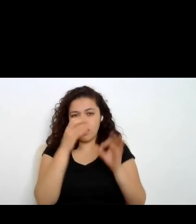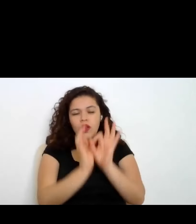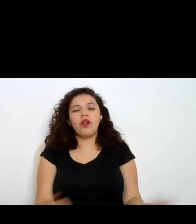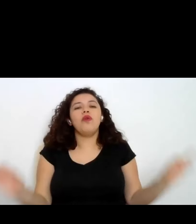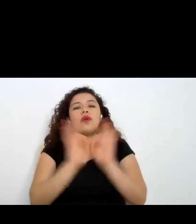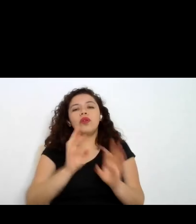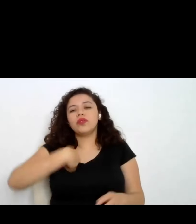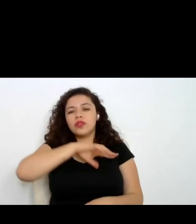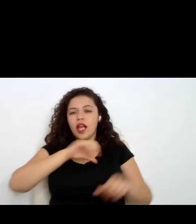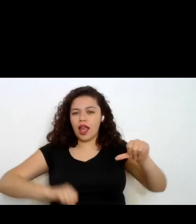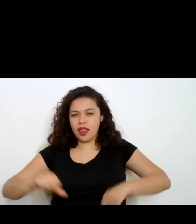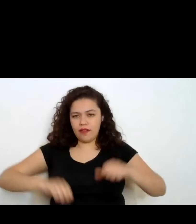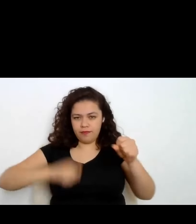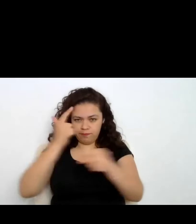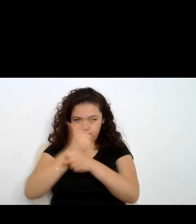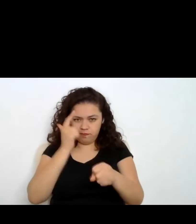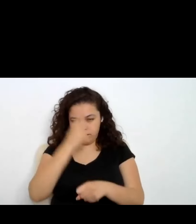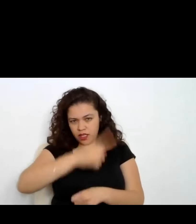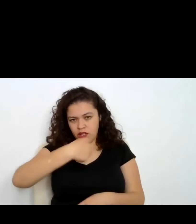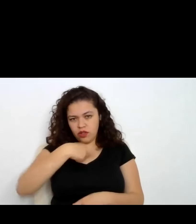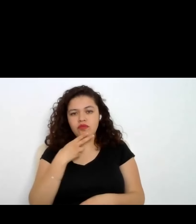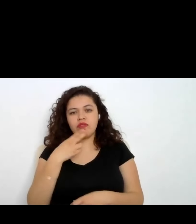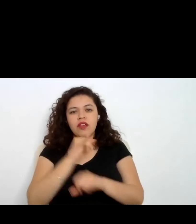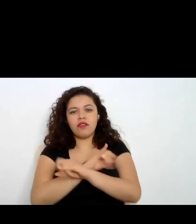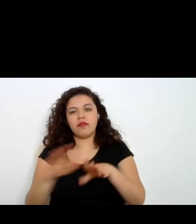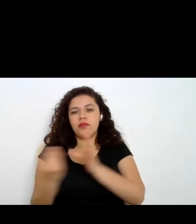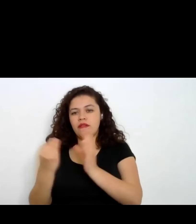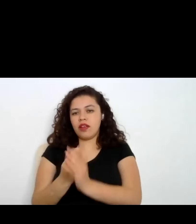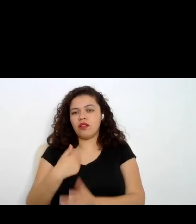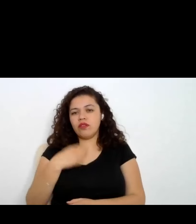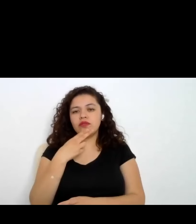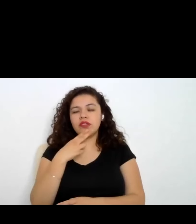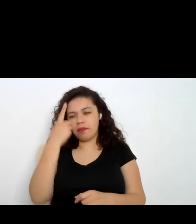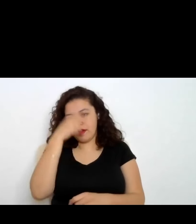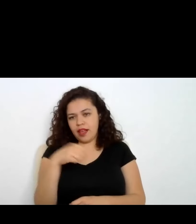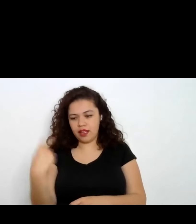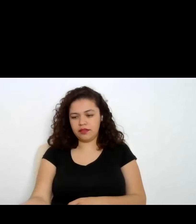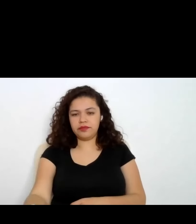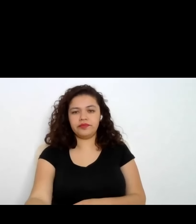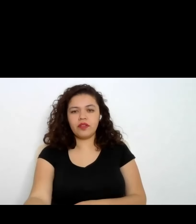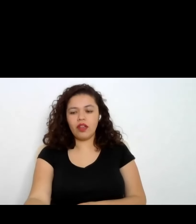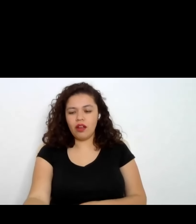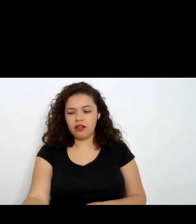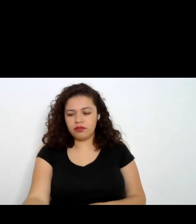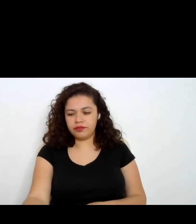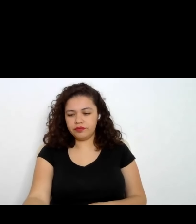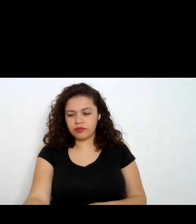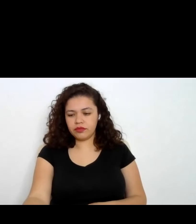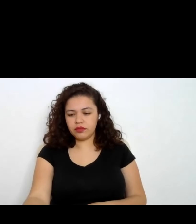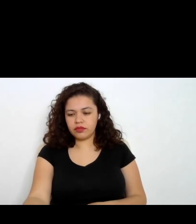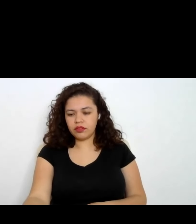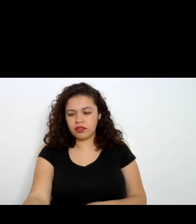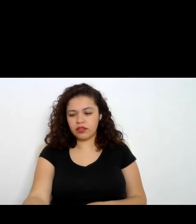las actividades para las cuales voy a utilizar los datos personales. Bueno, identificar los datos personales que se obtienen